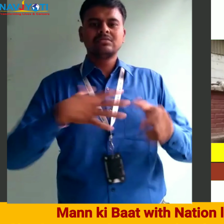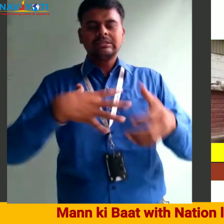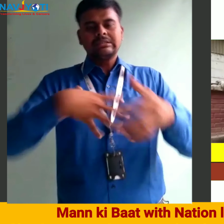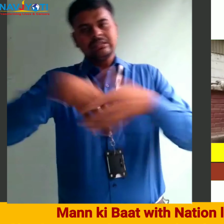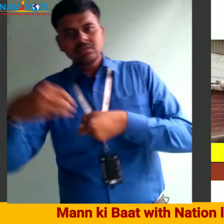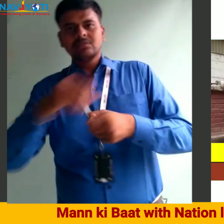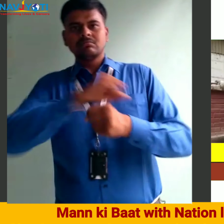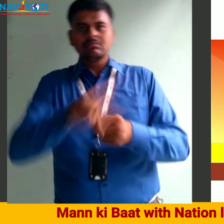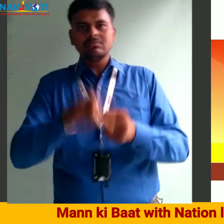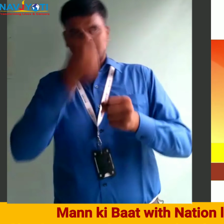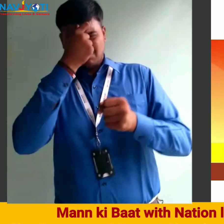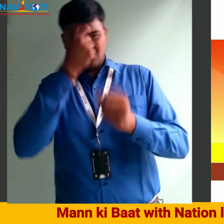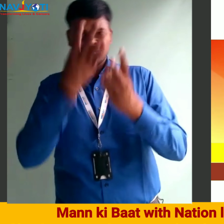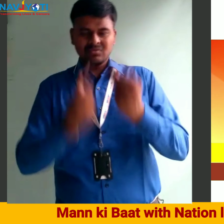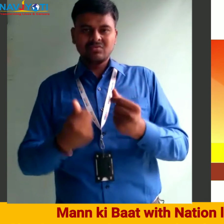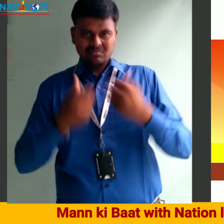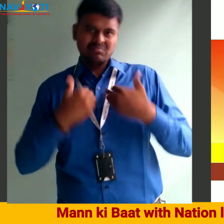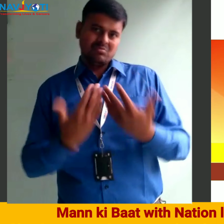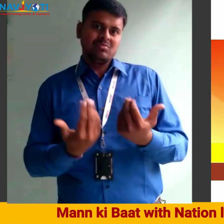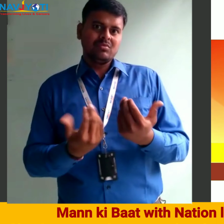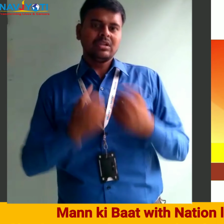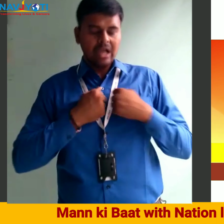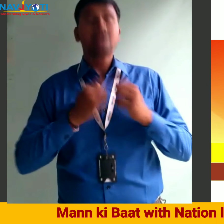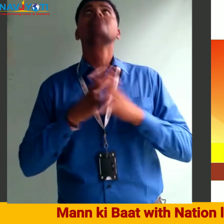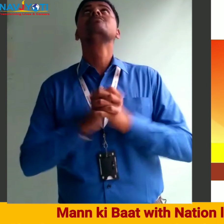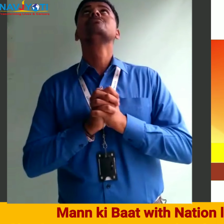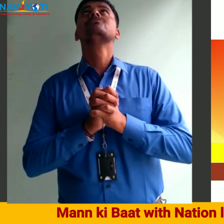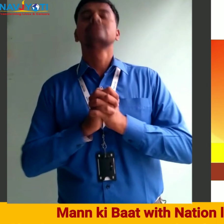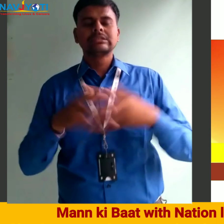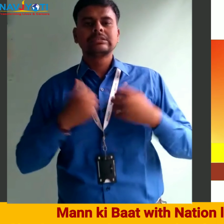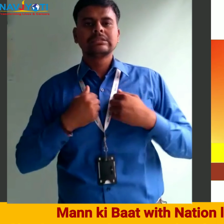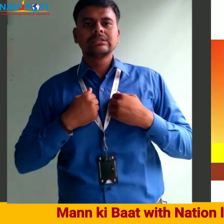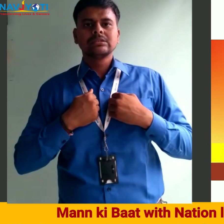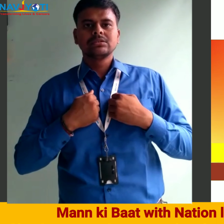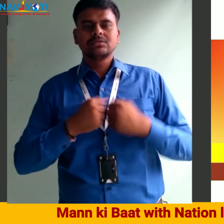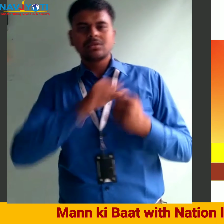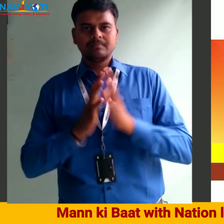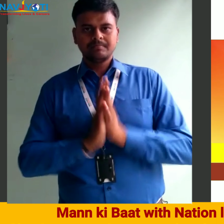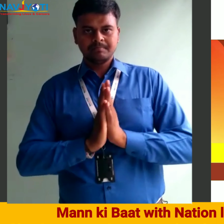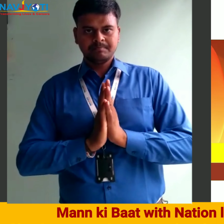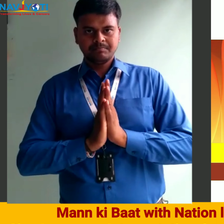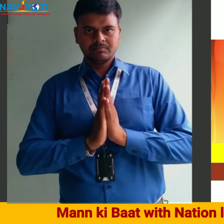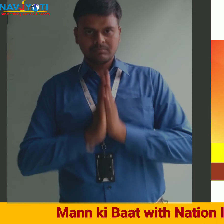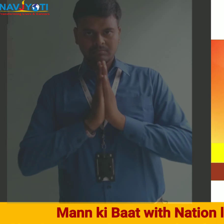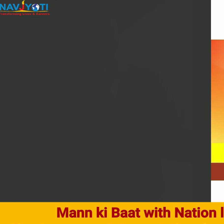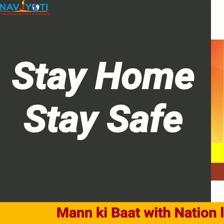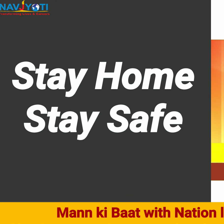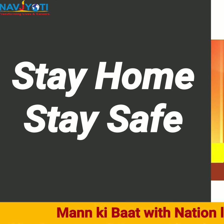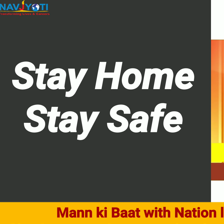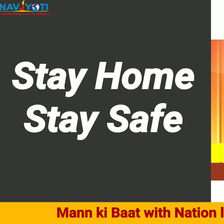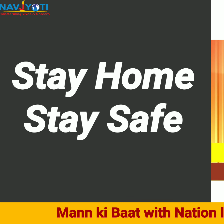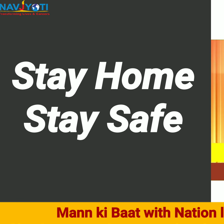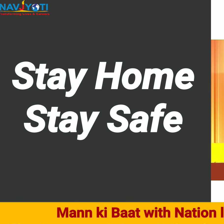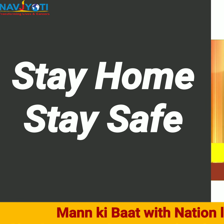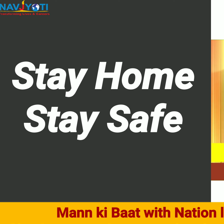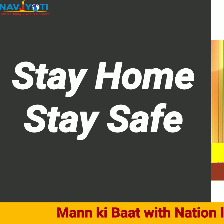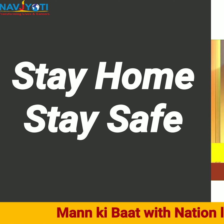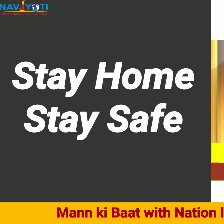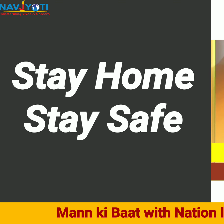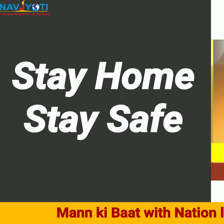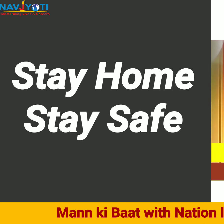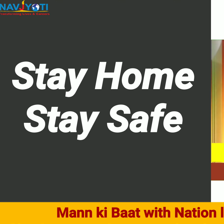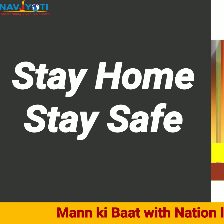की कामना करते हुए मैं मेरी बात को समाप्त करता हूं। अगली मन की बात के समय जब मिले तब इस